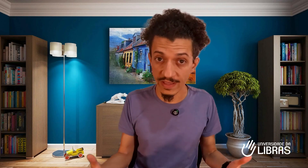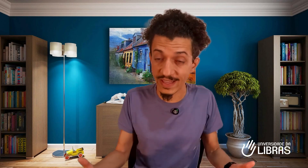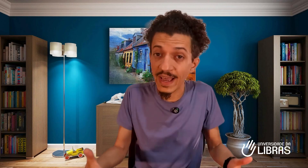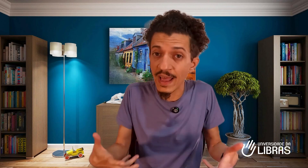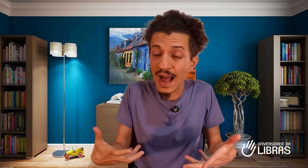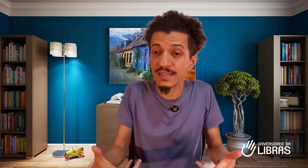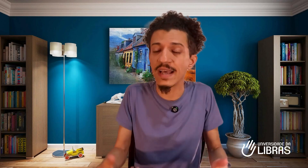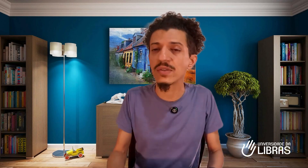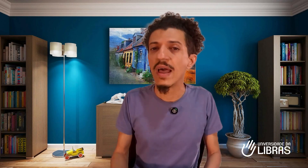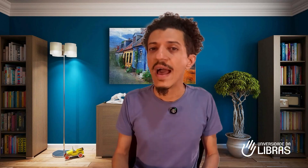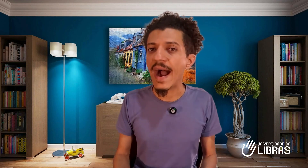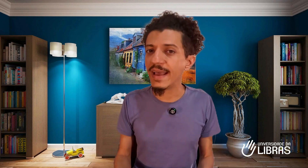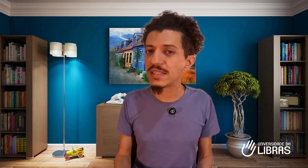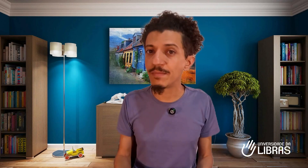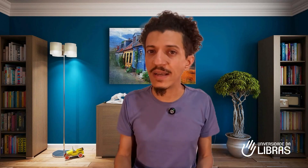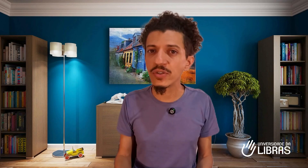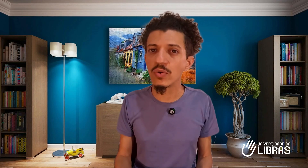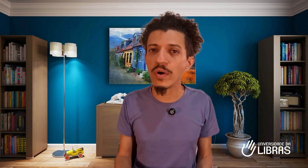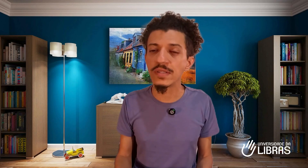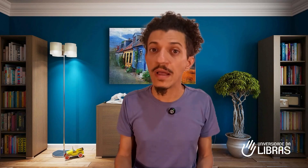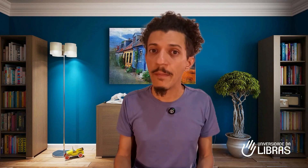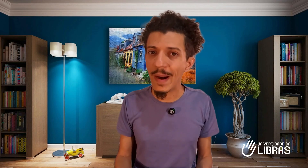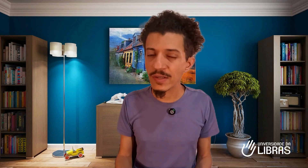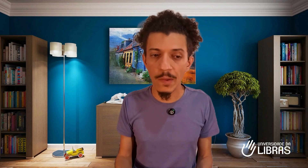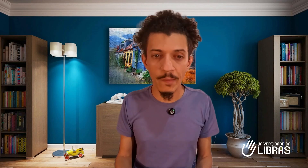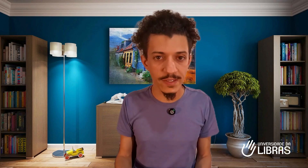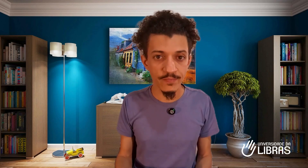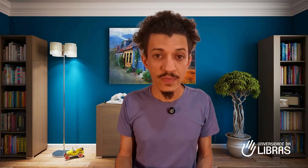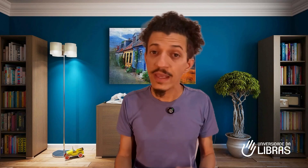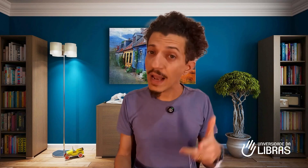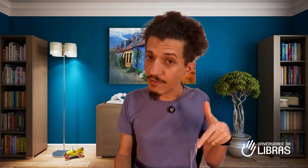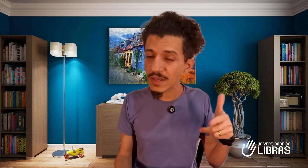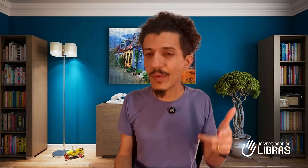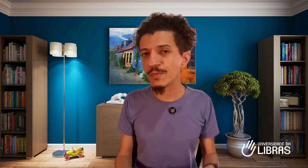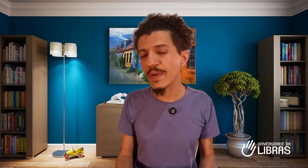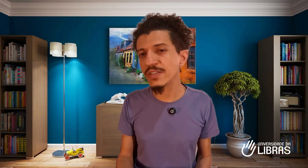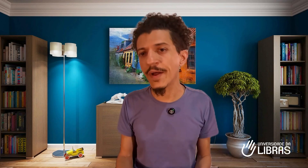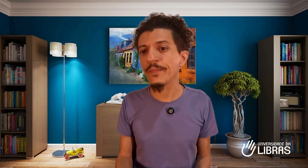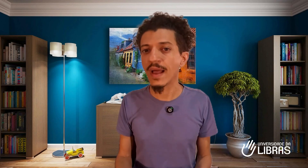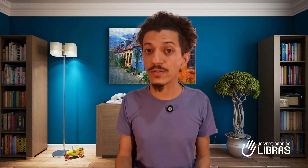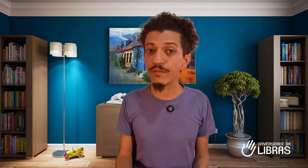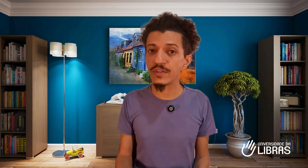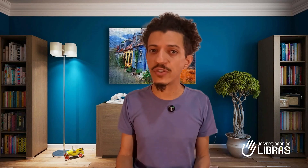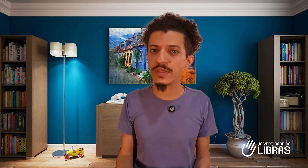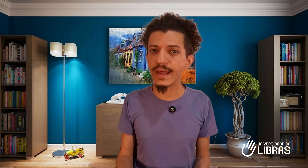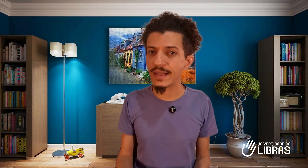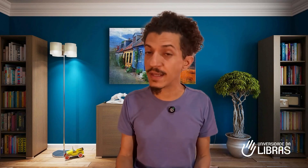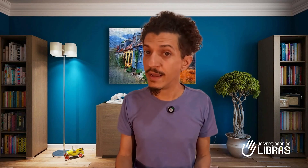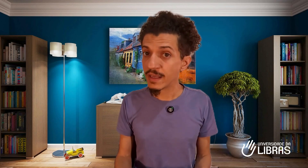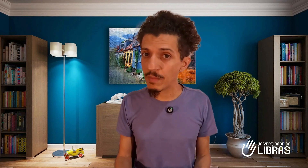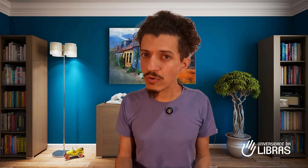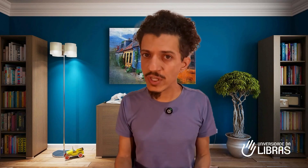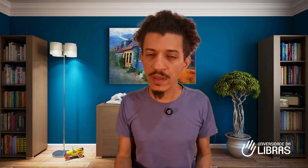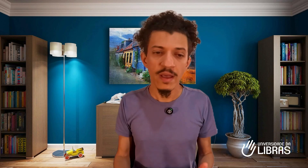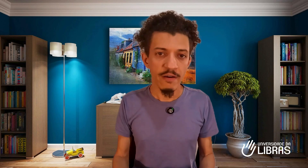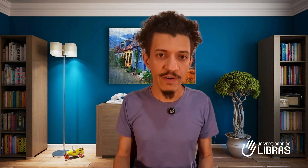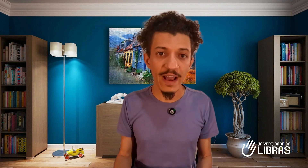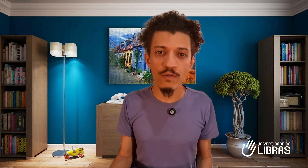ter acesso a esses bastidores passo a passo. E lá você pode preencher a sua ficha de interesse que meu time vai